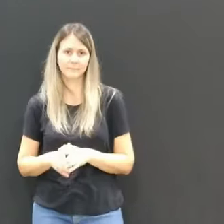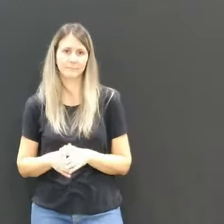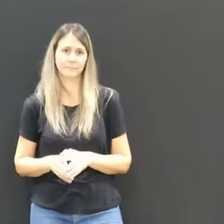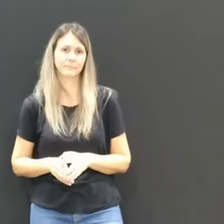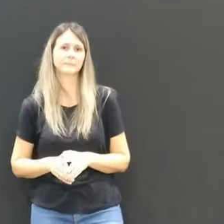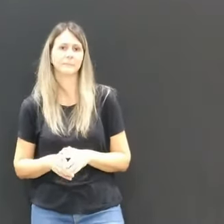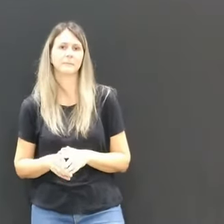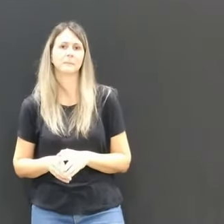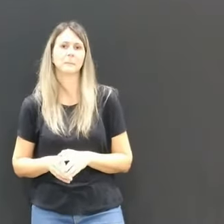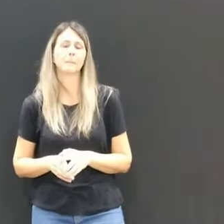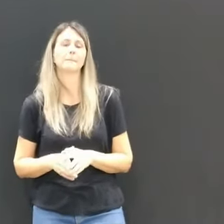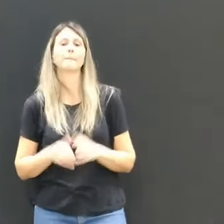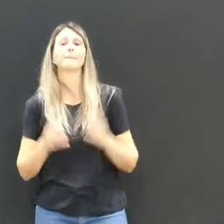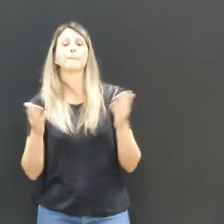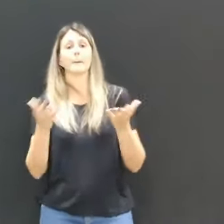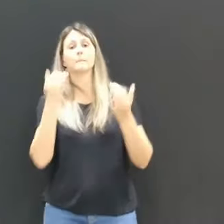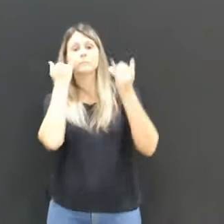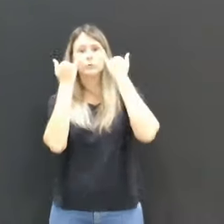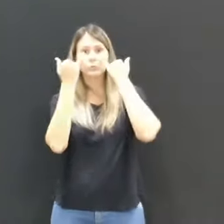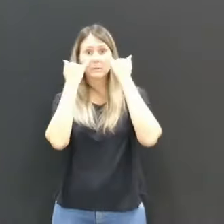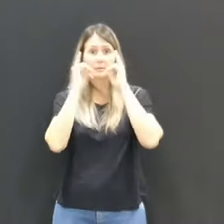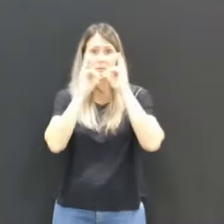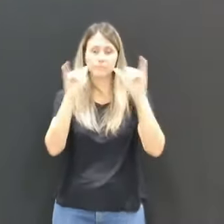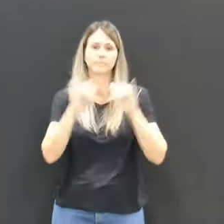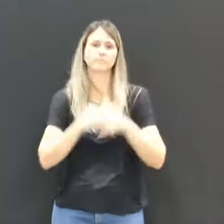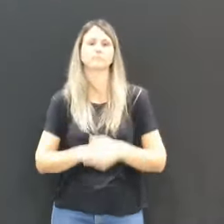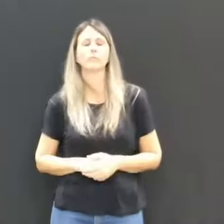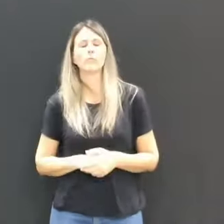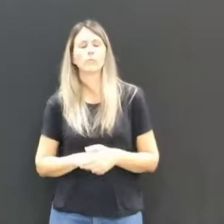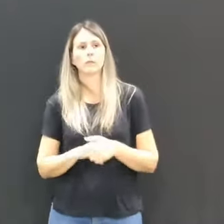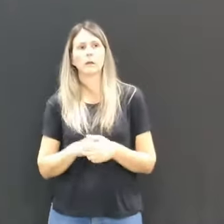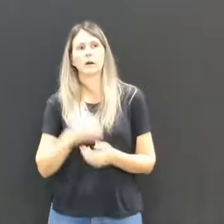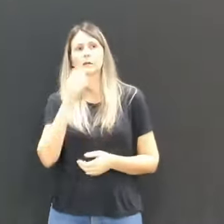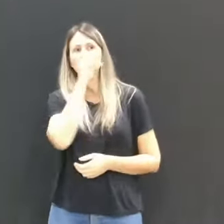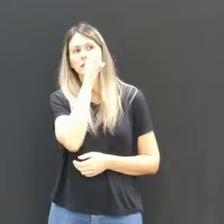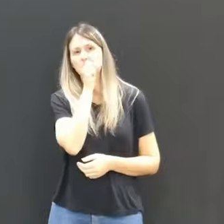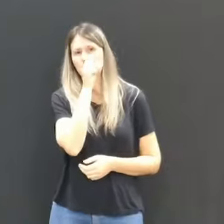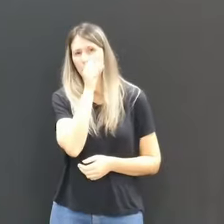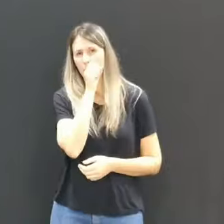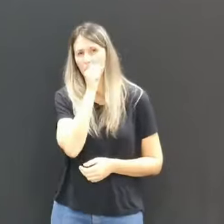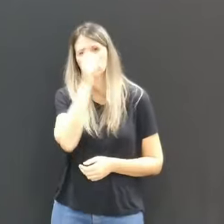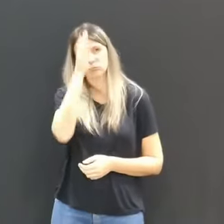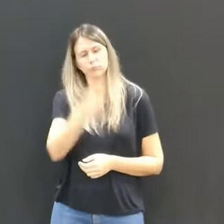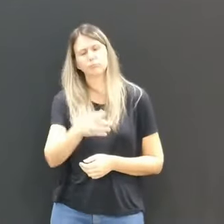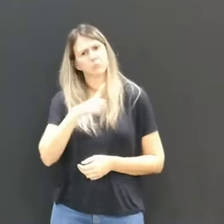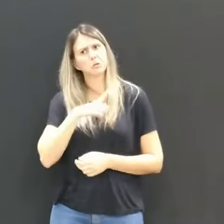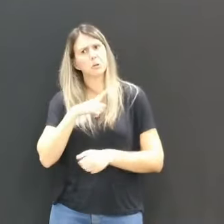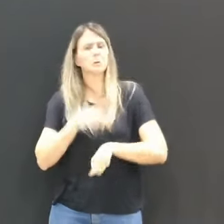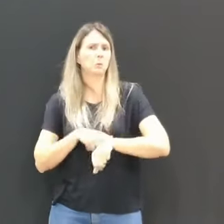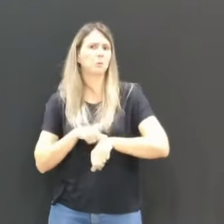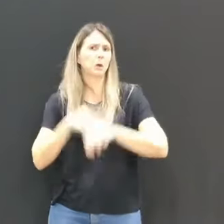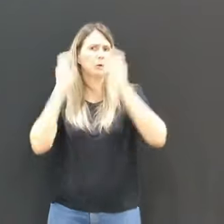Agora vamos orar então para concluir o estudo? Mas acabamos com informações muito importantes. Sábado